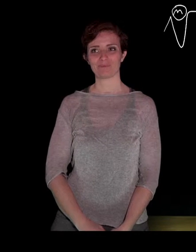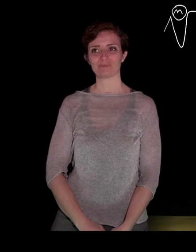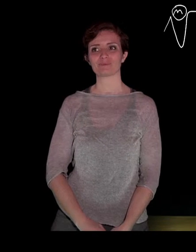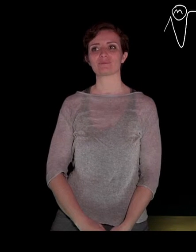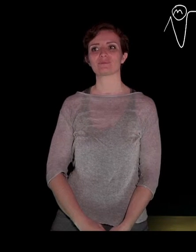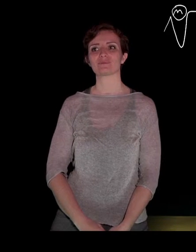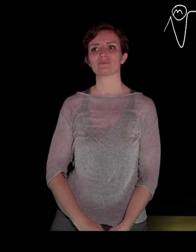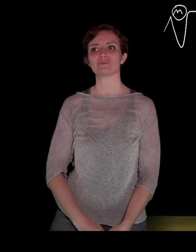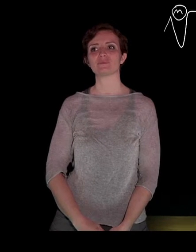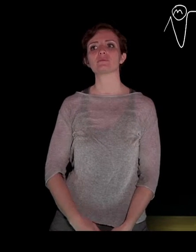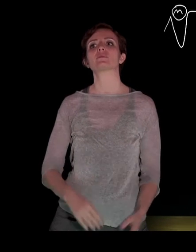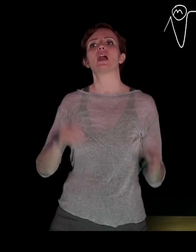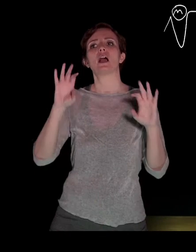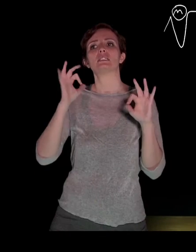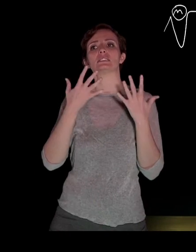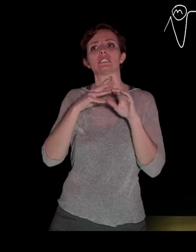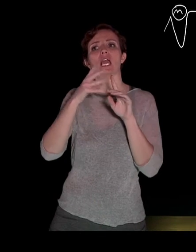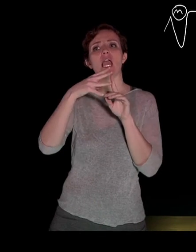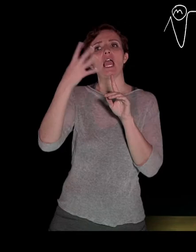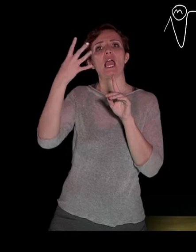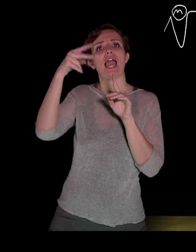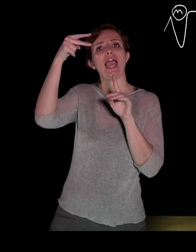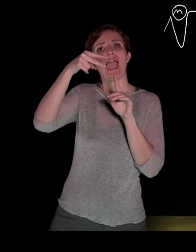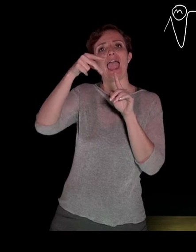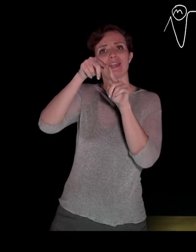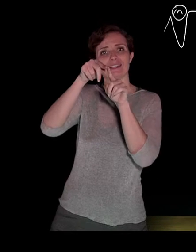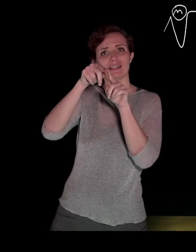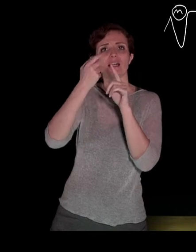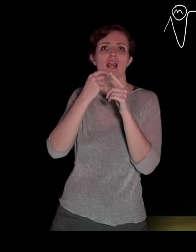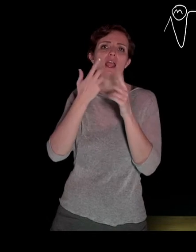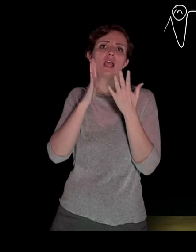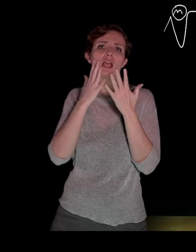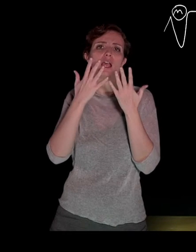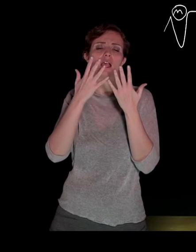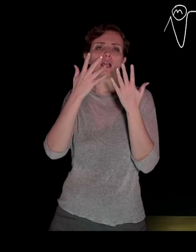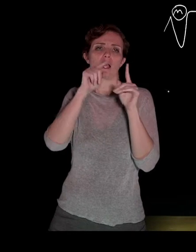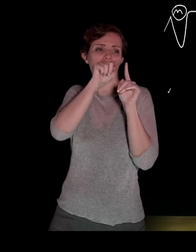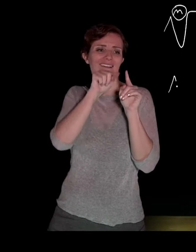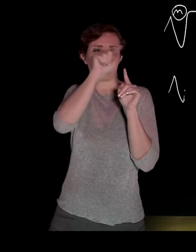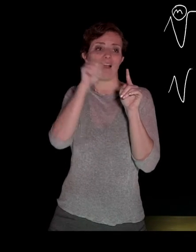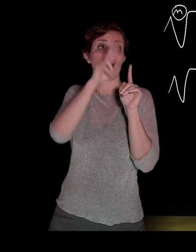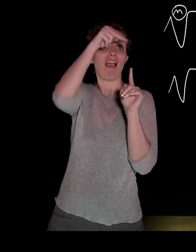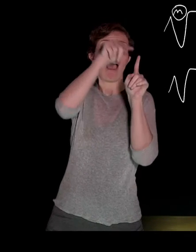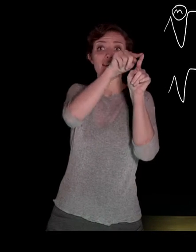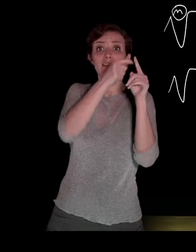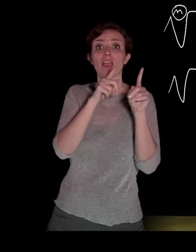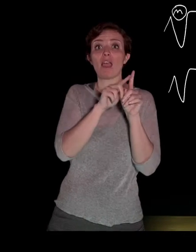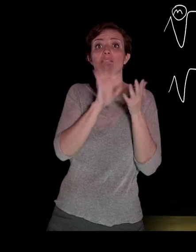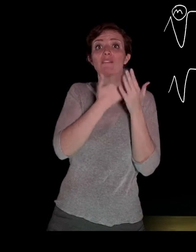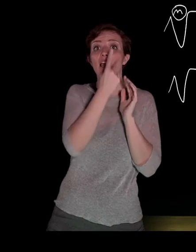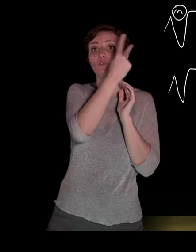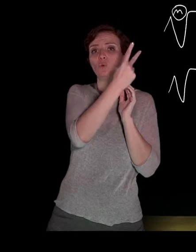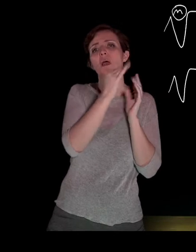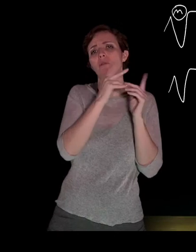se n è un numero pari a 2 parleremo dei radicali quadrati ci sono quelli dove non compare l'indice l'indice